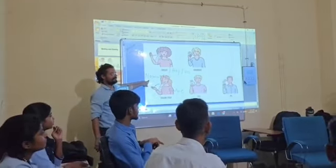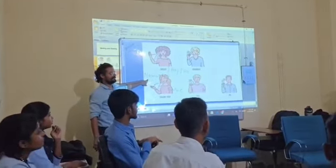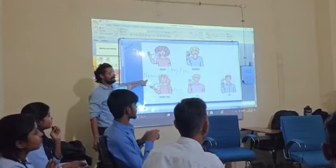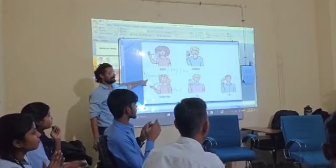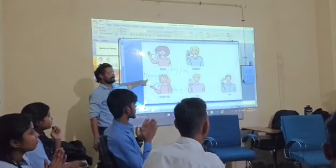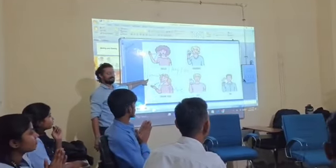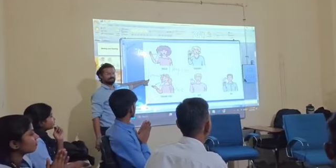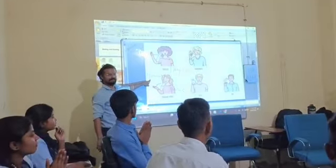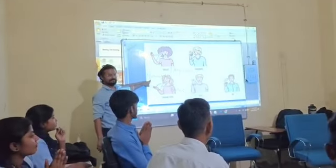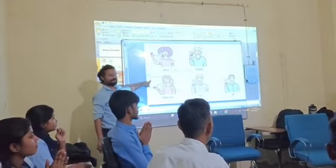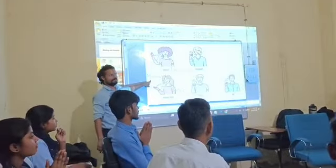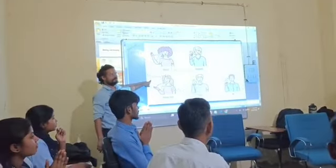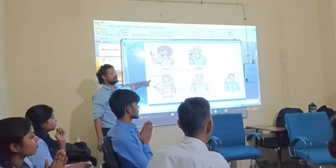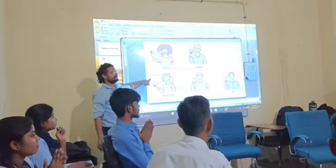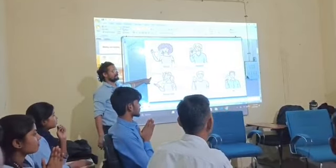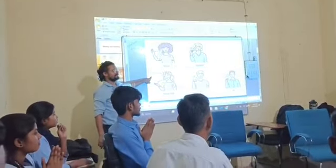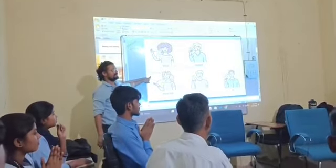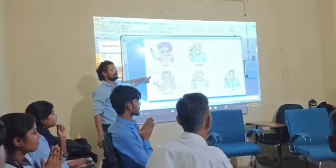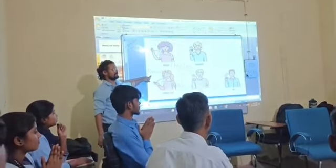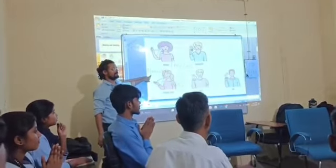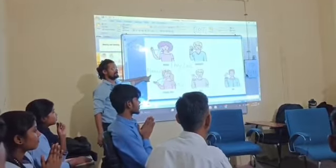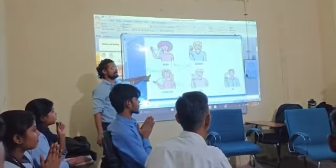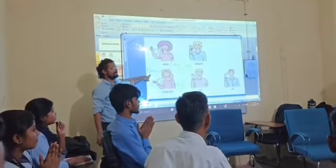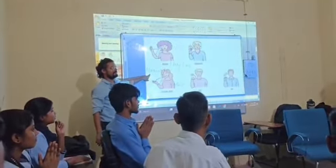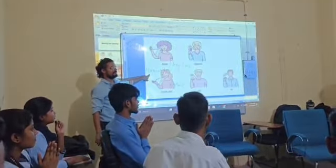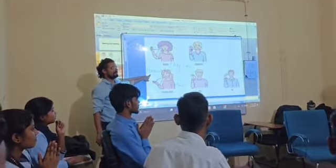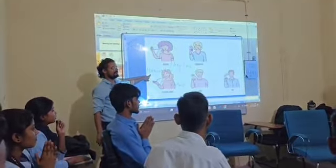करके ये नमस्ते और वो नमस्ते दोनों सेम है?